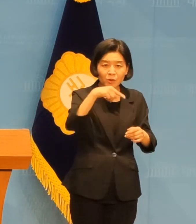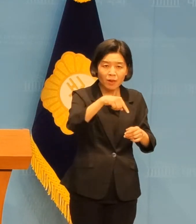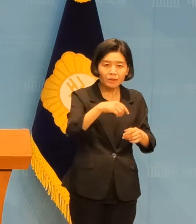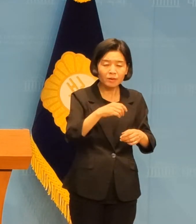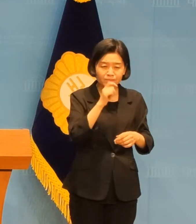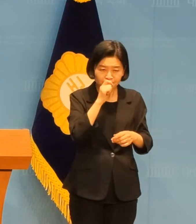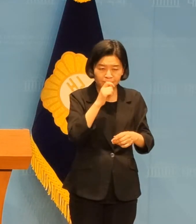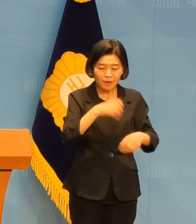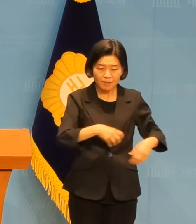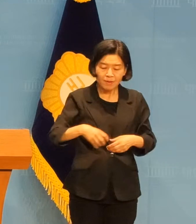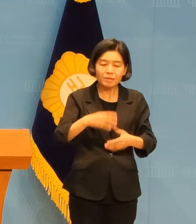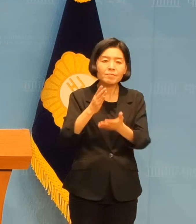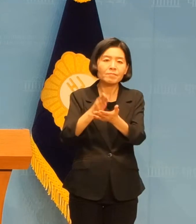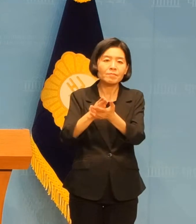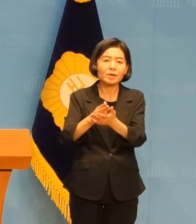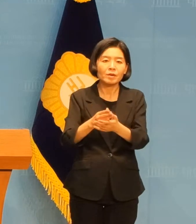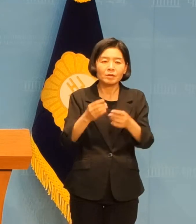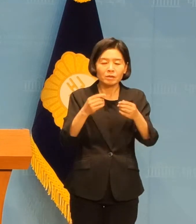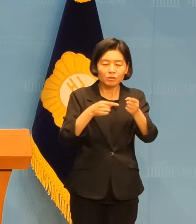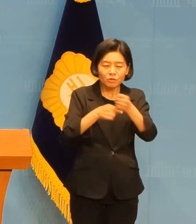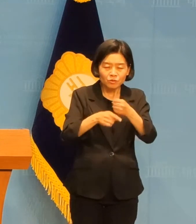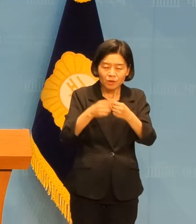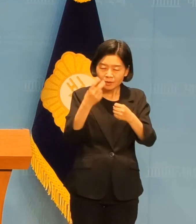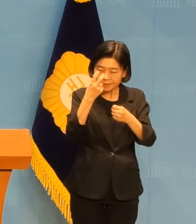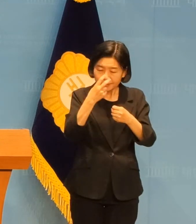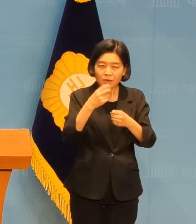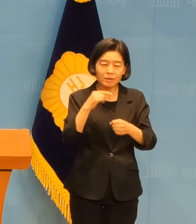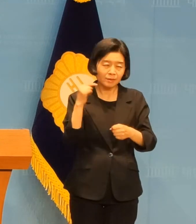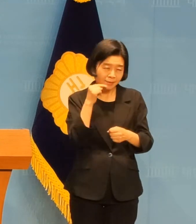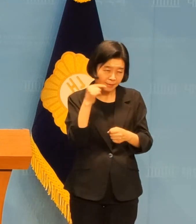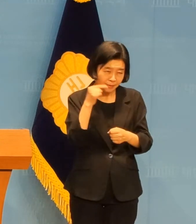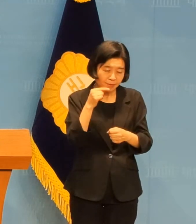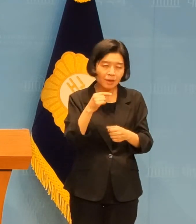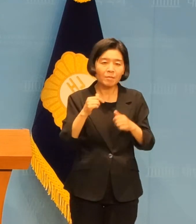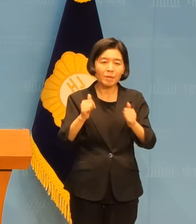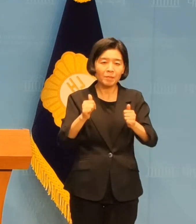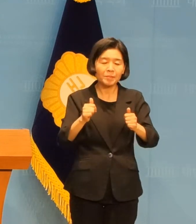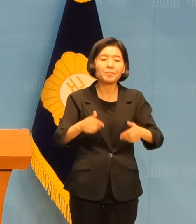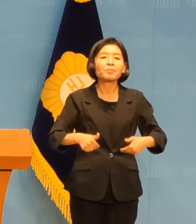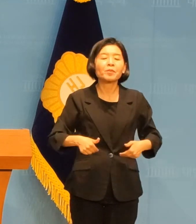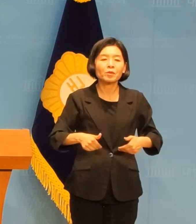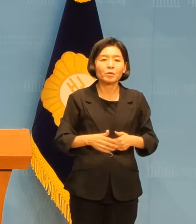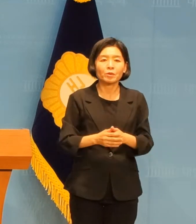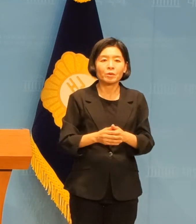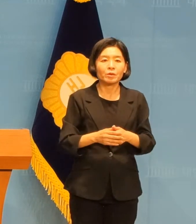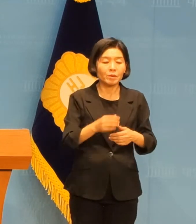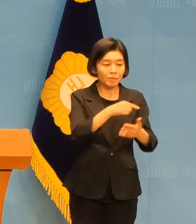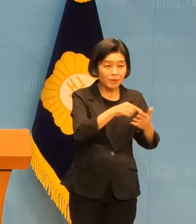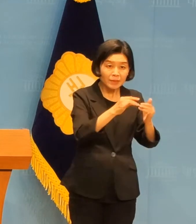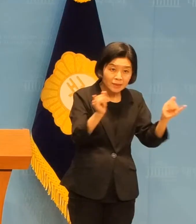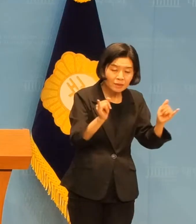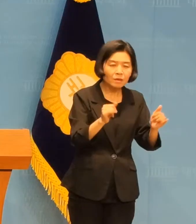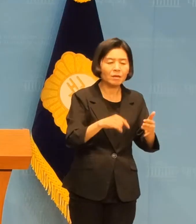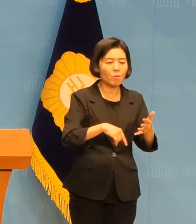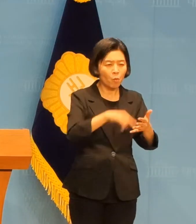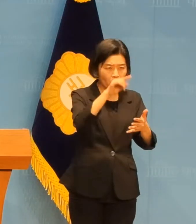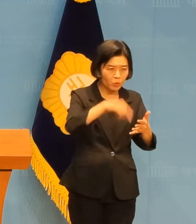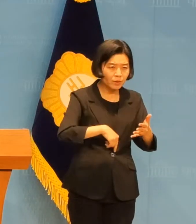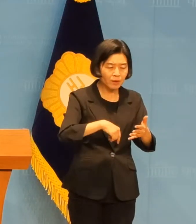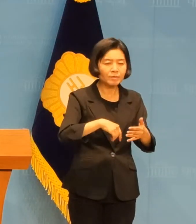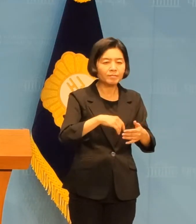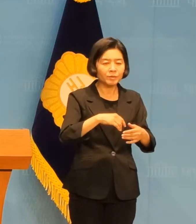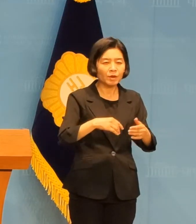됩니다. 철저한 수사와 엄정한 법 집행에 나서야 합니다. 피해자에게는 온전한 보상과